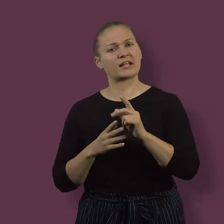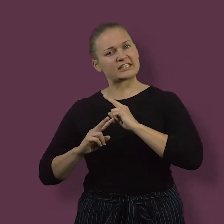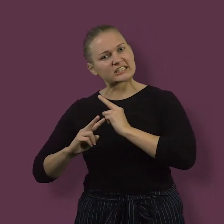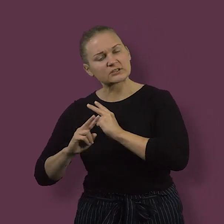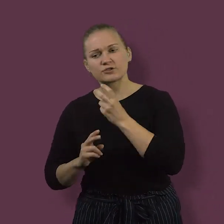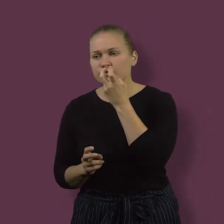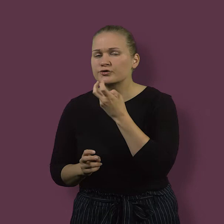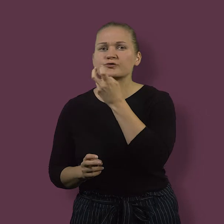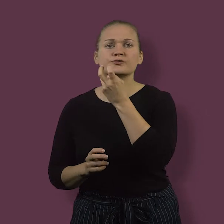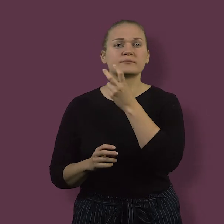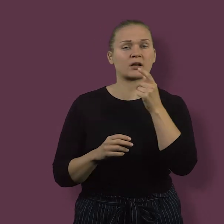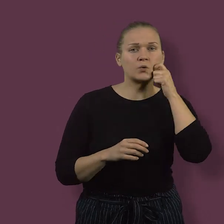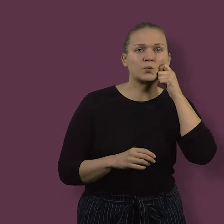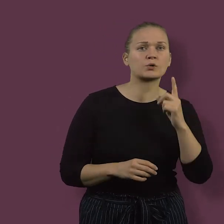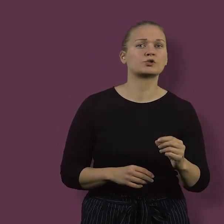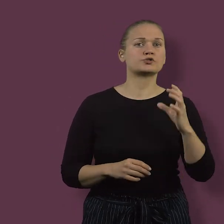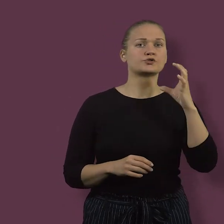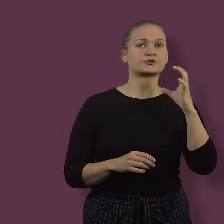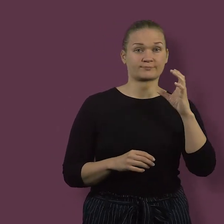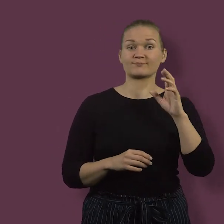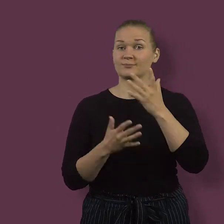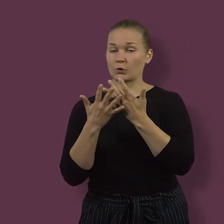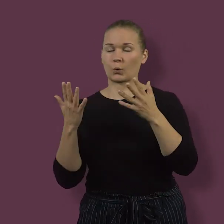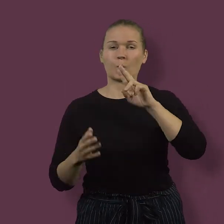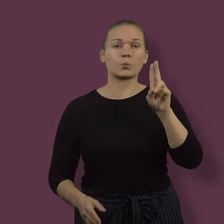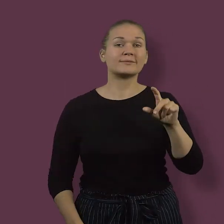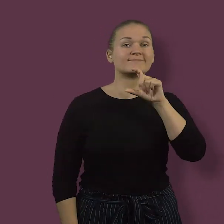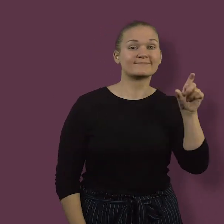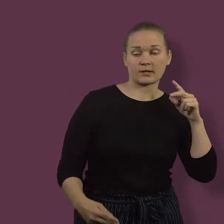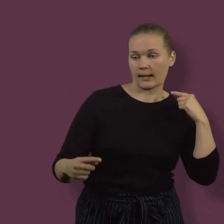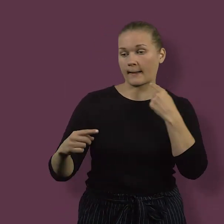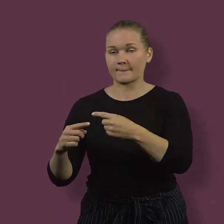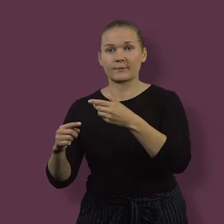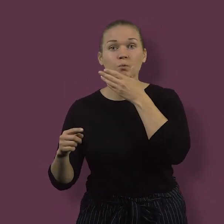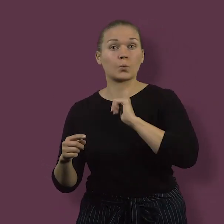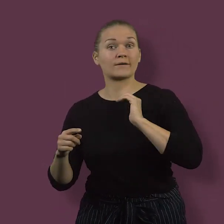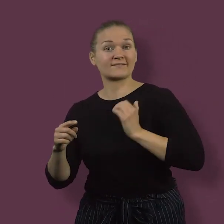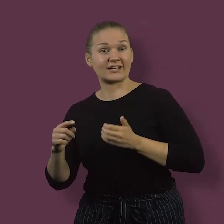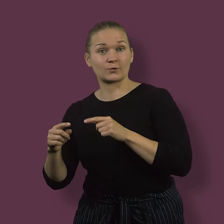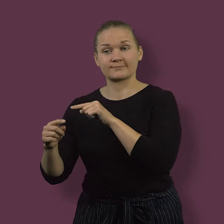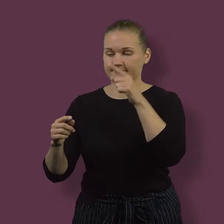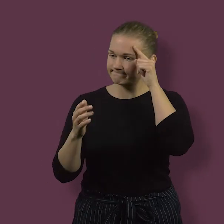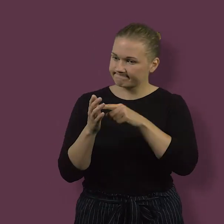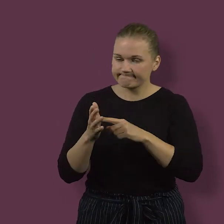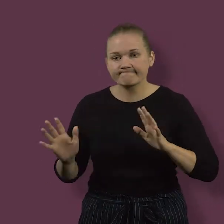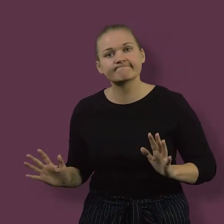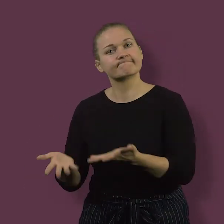starkt expressiva bildvärldar av bortvända, för att inte säga inåtvända, flickgestalter med ryggtavlorna mot